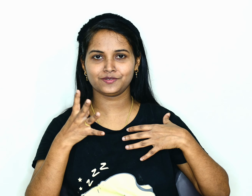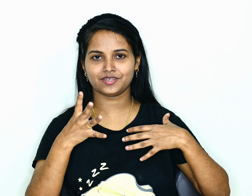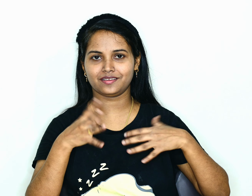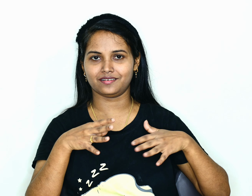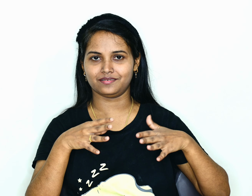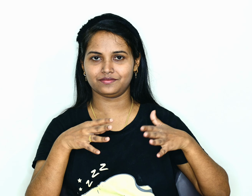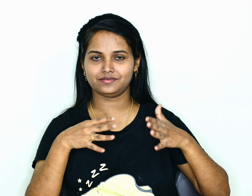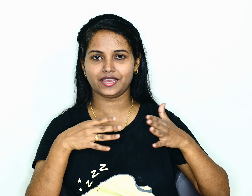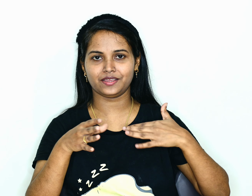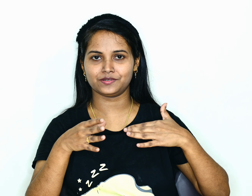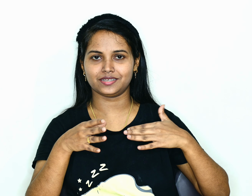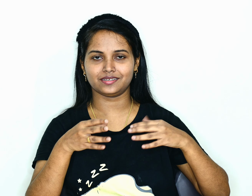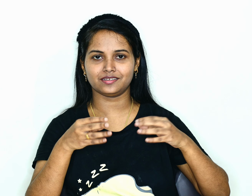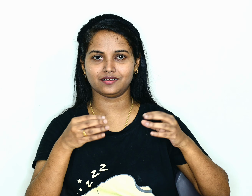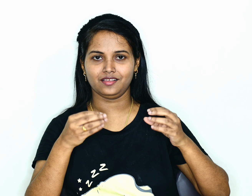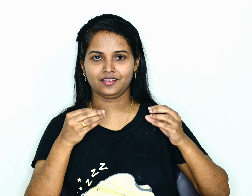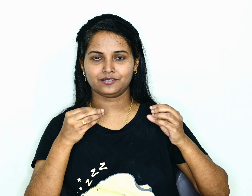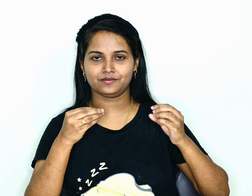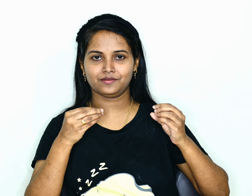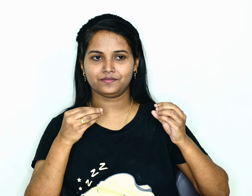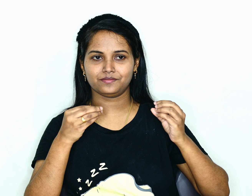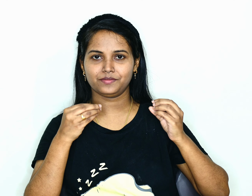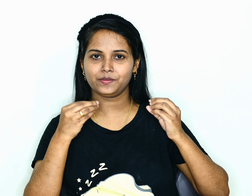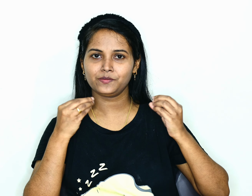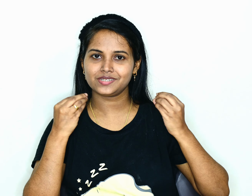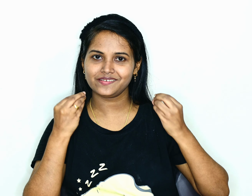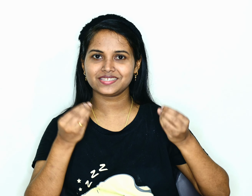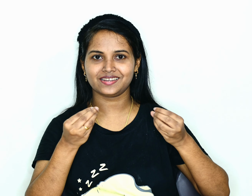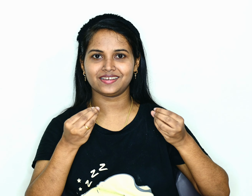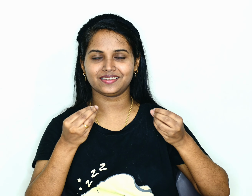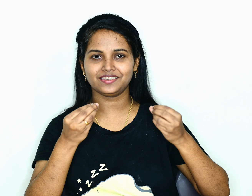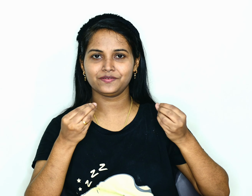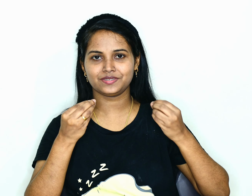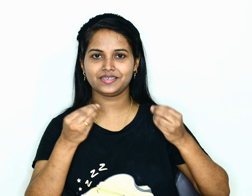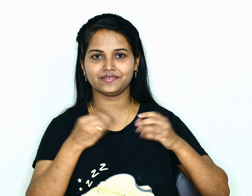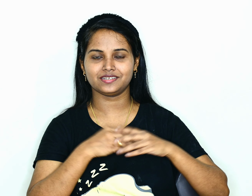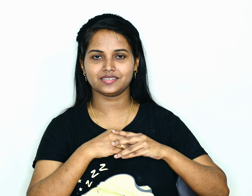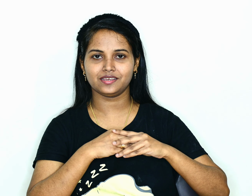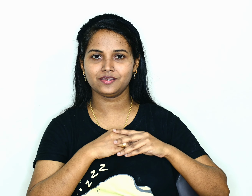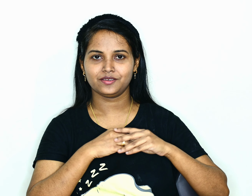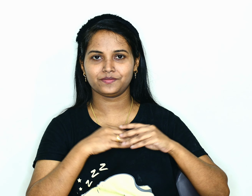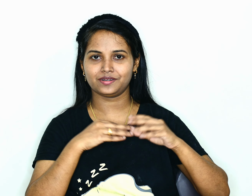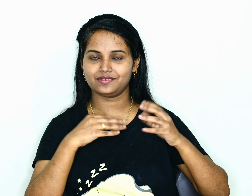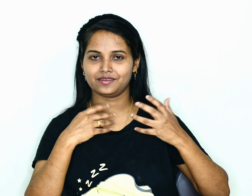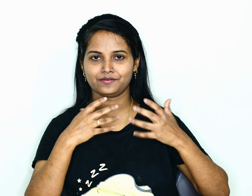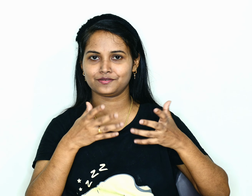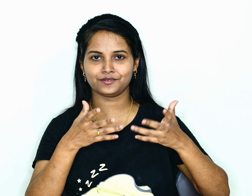मुझे डायरिया हो जाता था। तो मे बी मुझे ऐसा लगा था कि उसी की वजह से है, बट आई वॉज नॉट